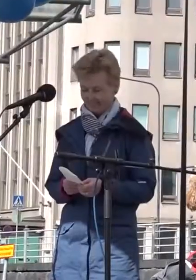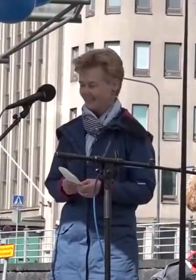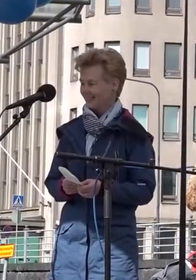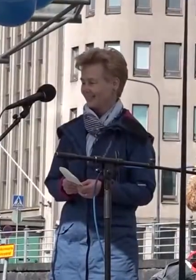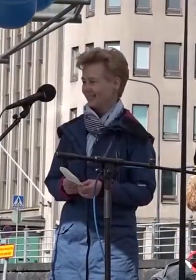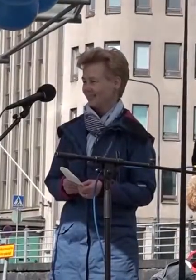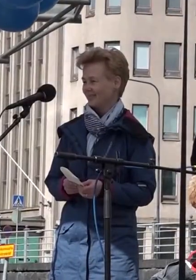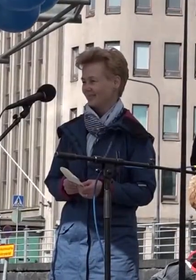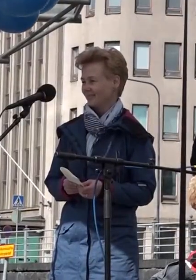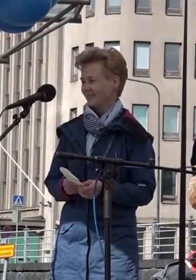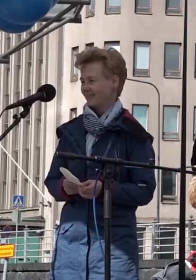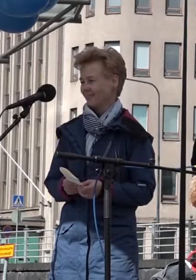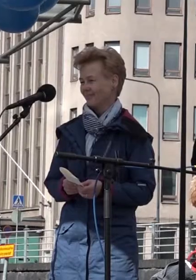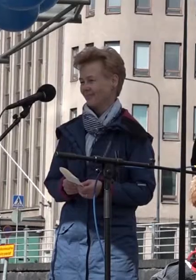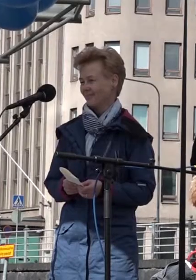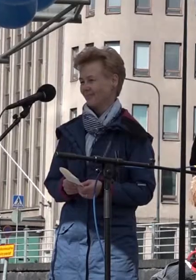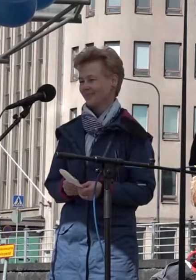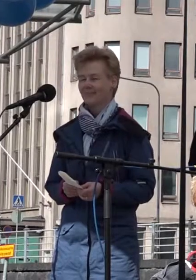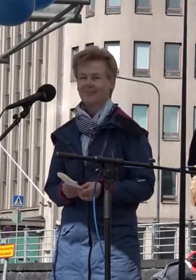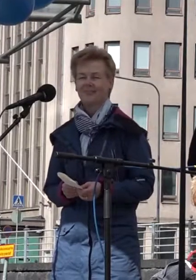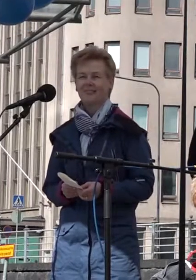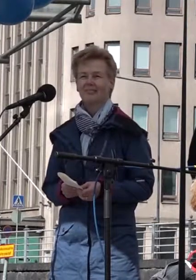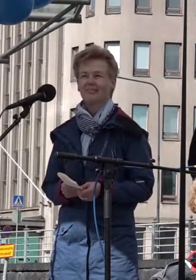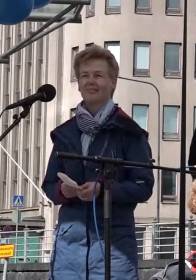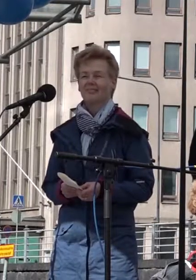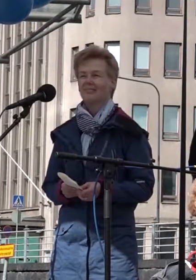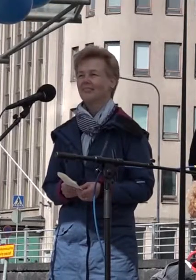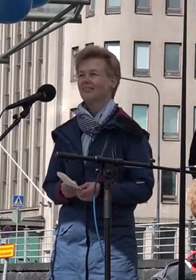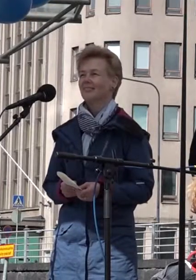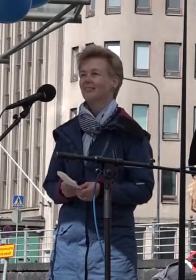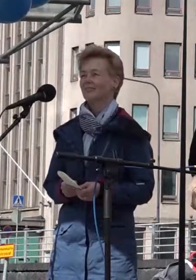juhlasta, niin on syytä muistaa se, että tätä